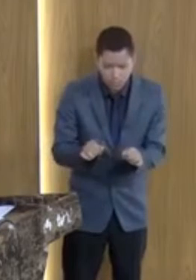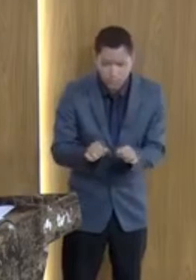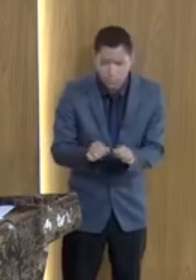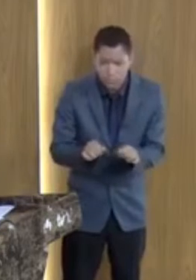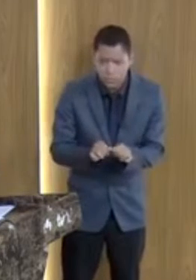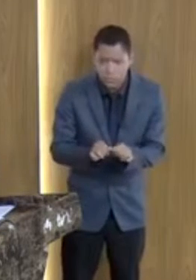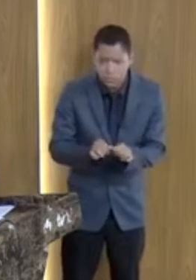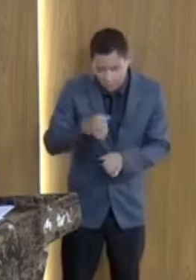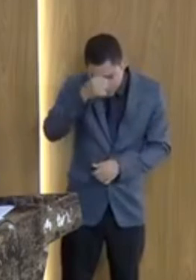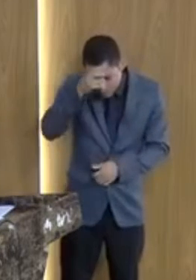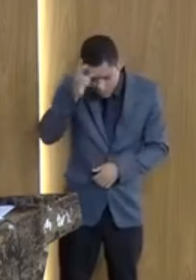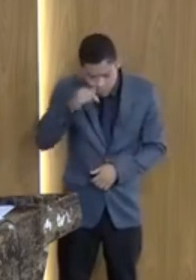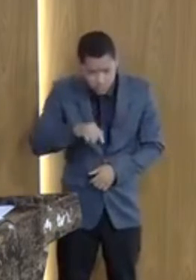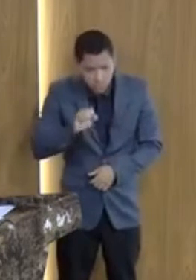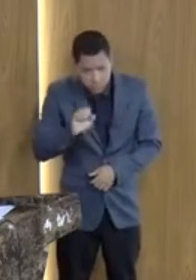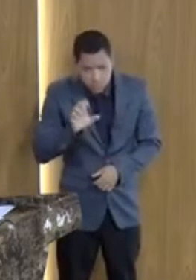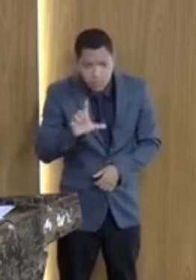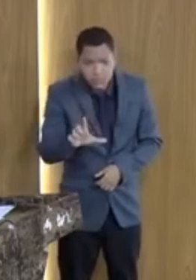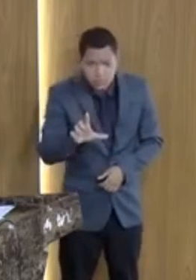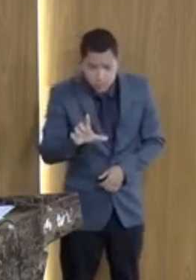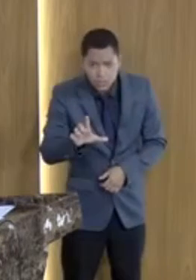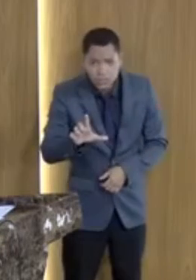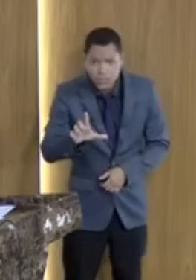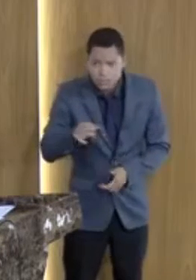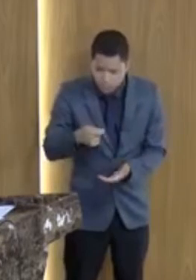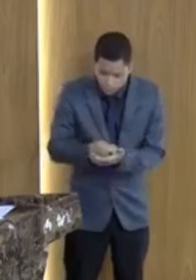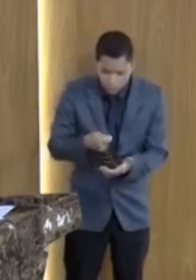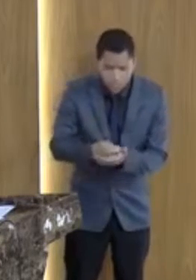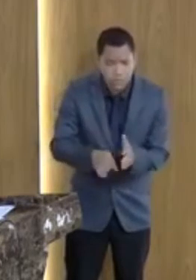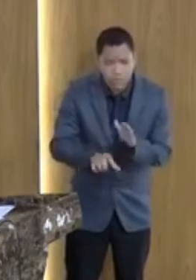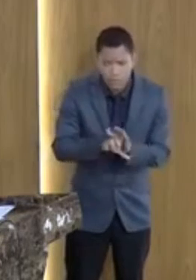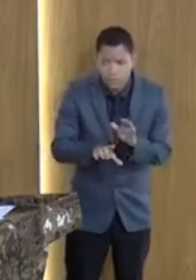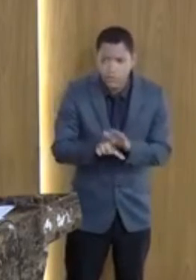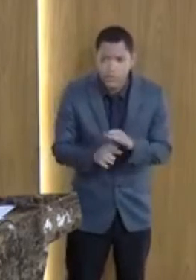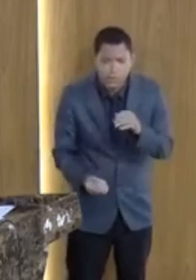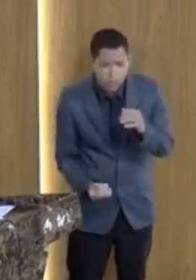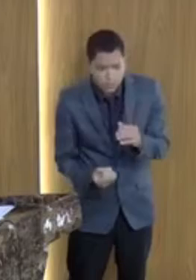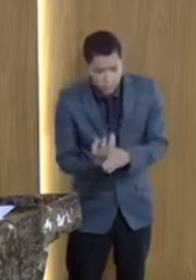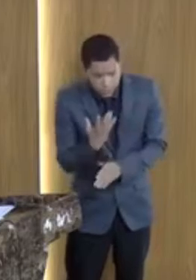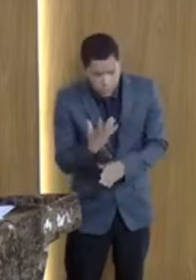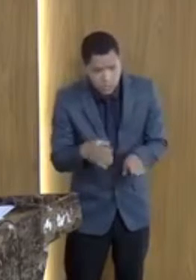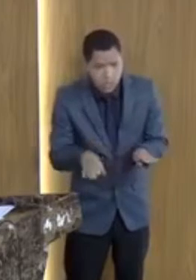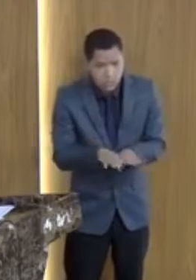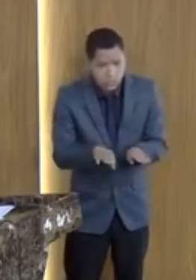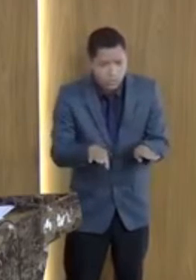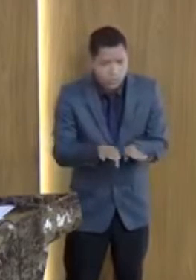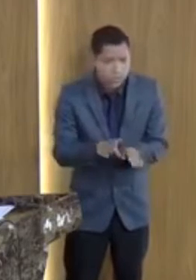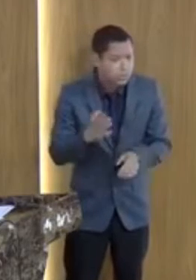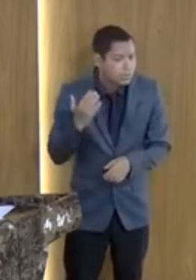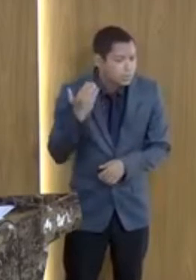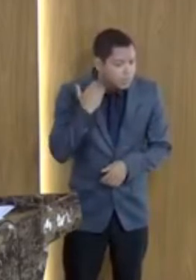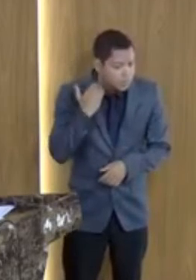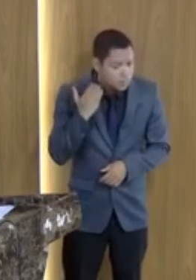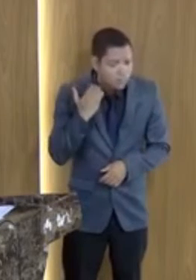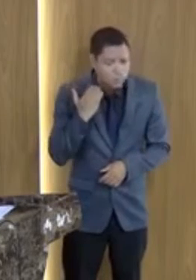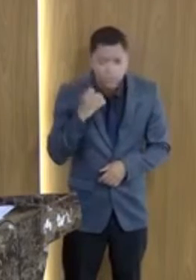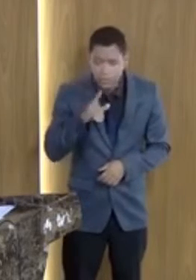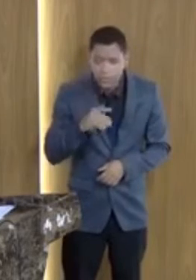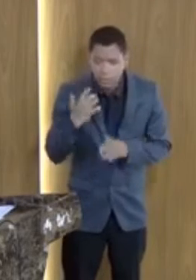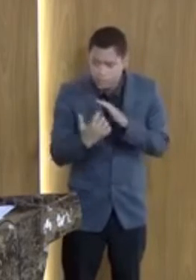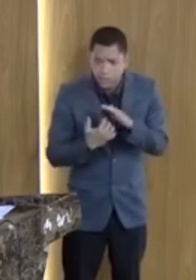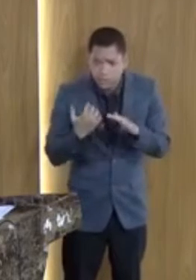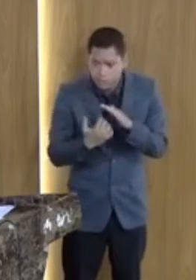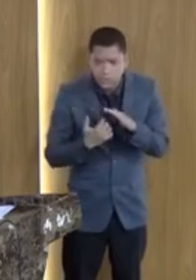a Prefeitura Municipal de São Luís também cumpra esta lei e crie em São Luís mais um Banco Municipal de Alimentos, que isso